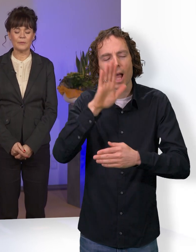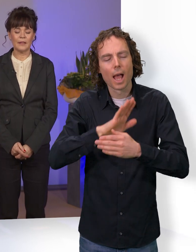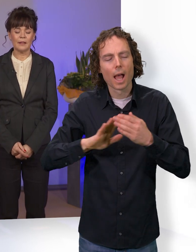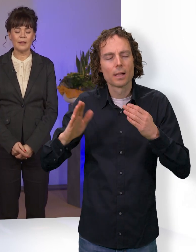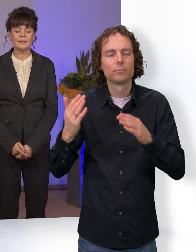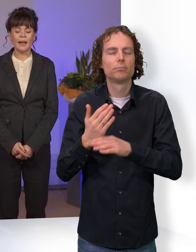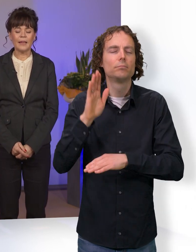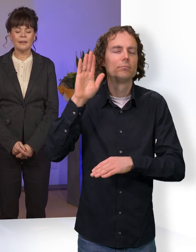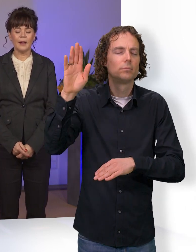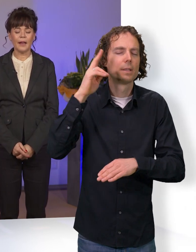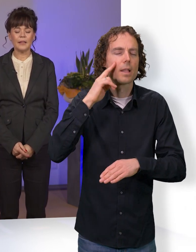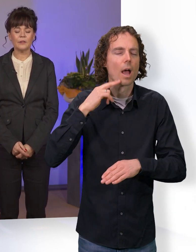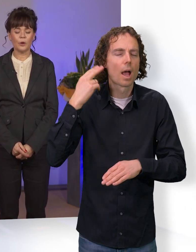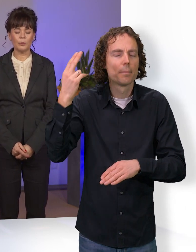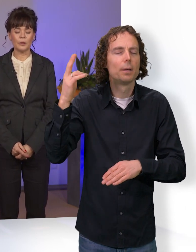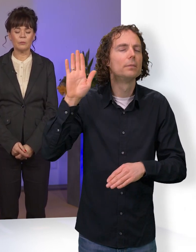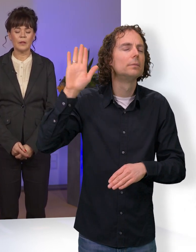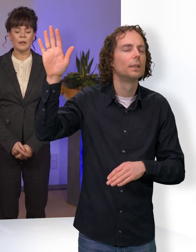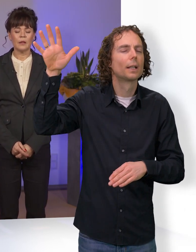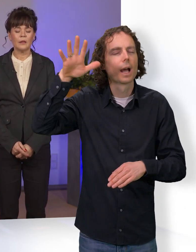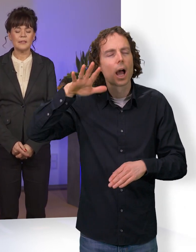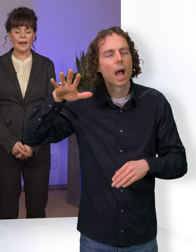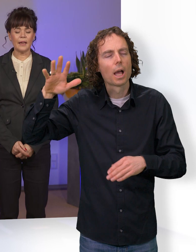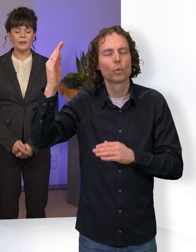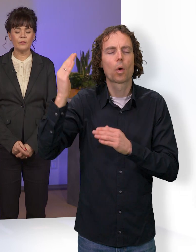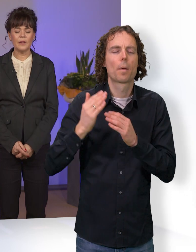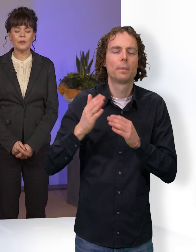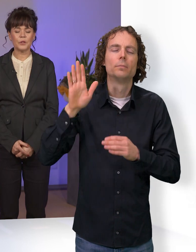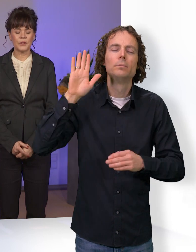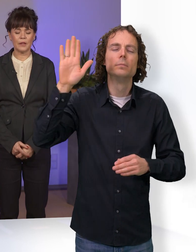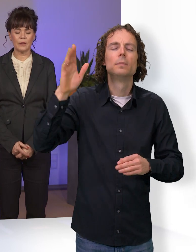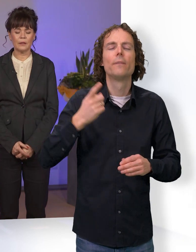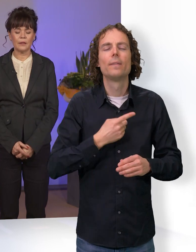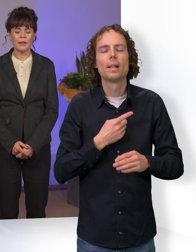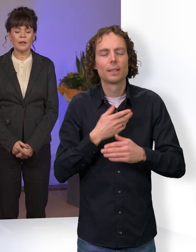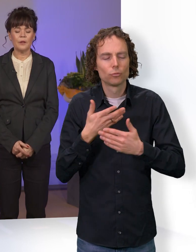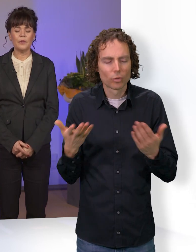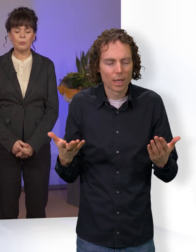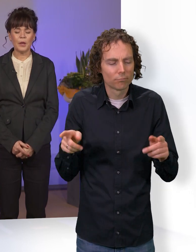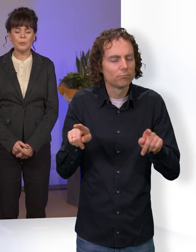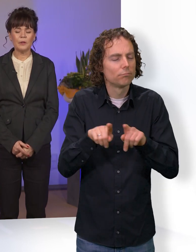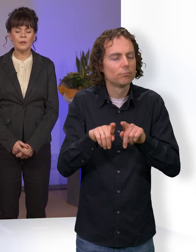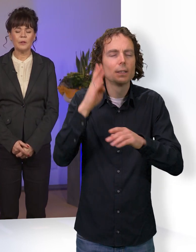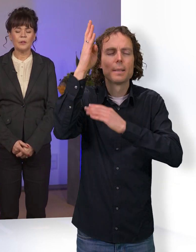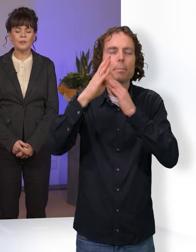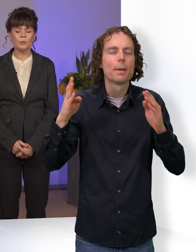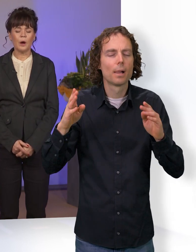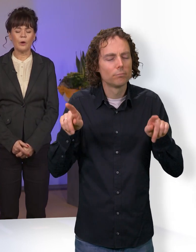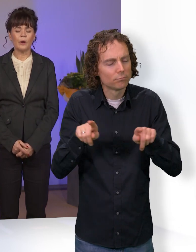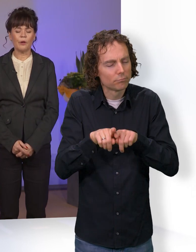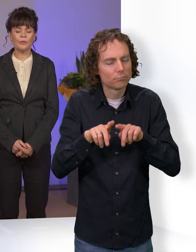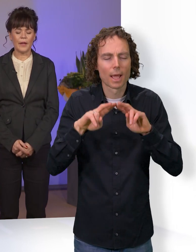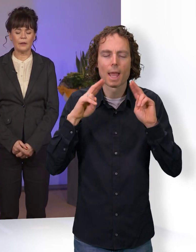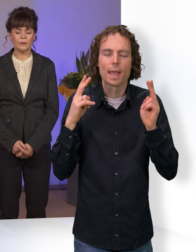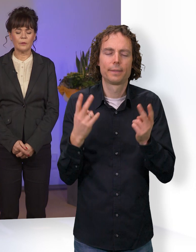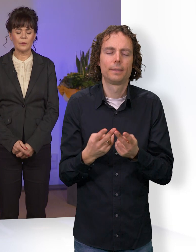Name. Dein Reich komme, dein Wille geschehe, wie im Himmel, so